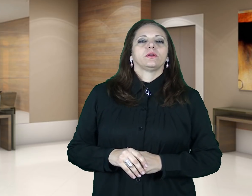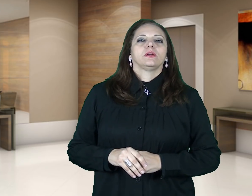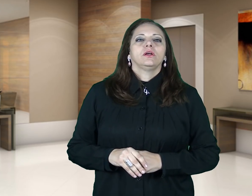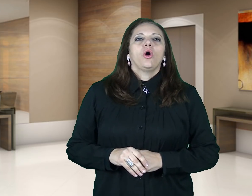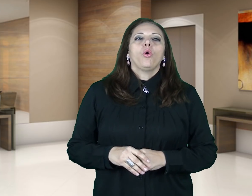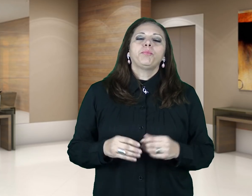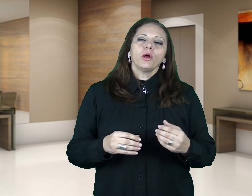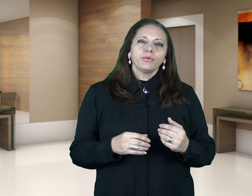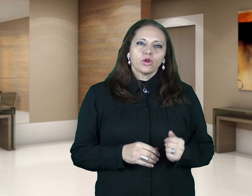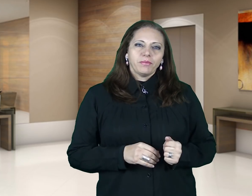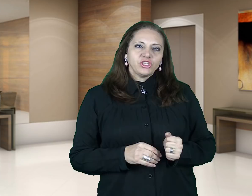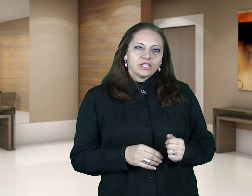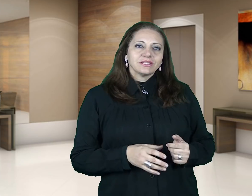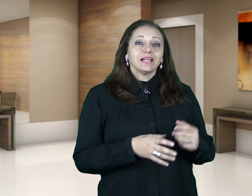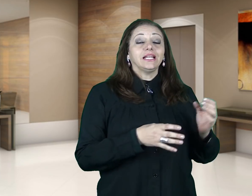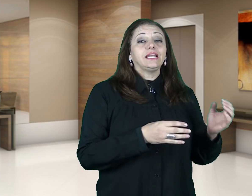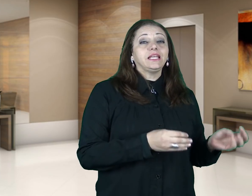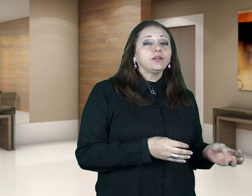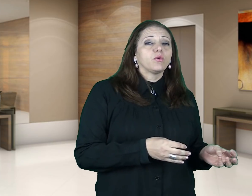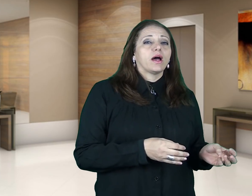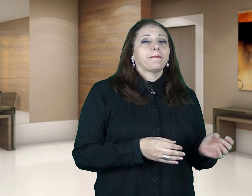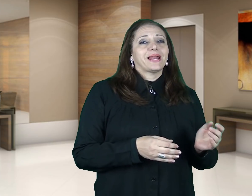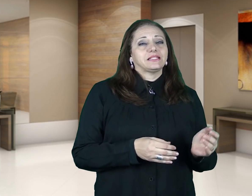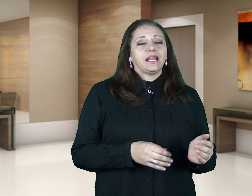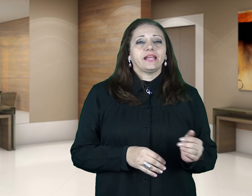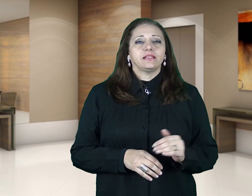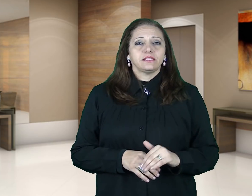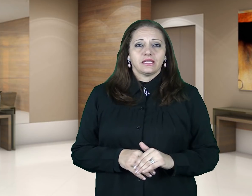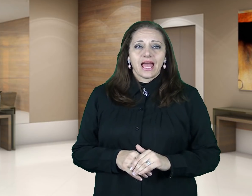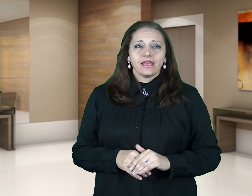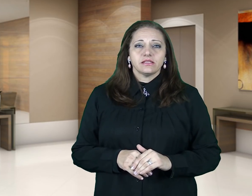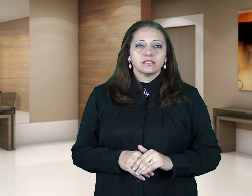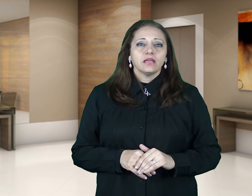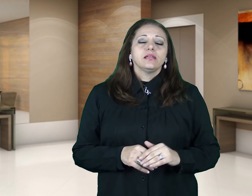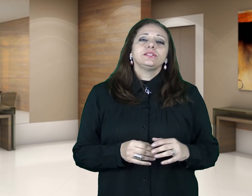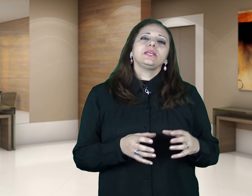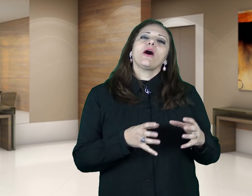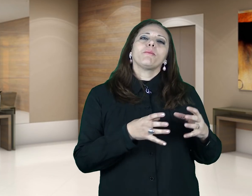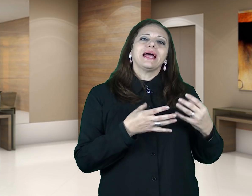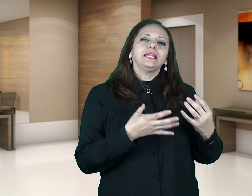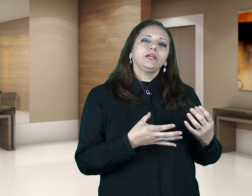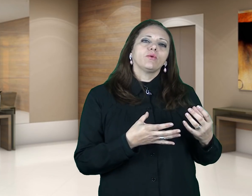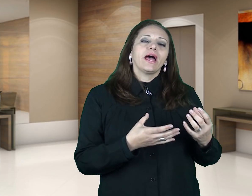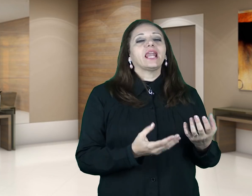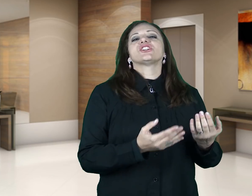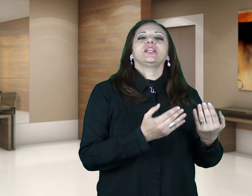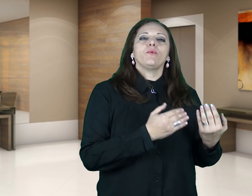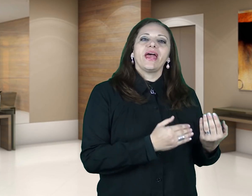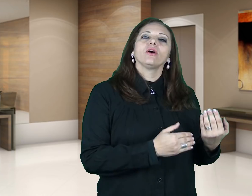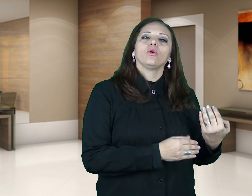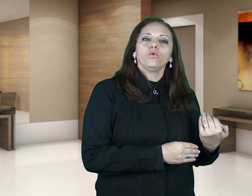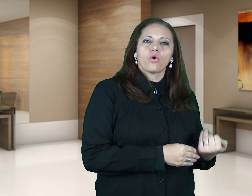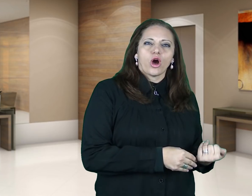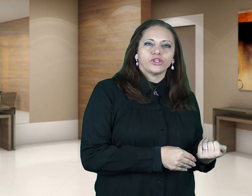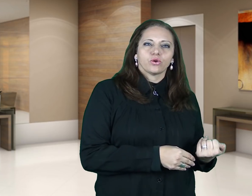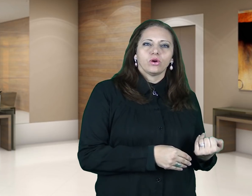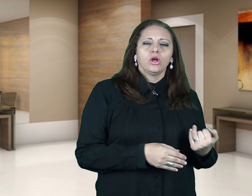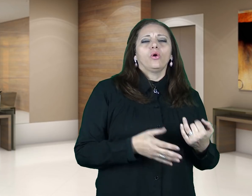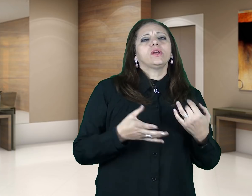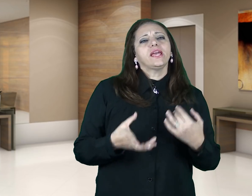não, o próprio nome diz, língua brasileira de sinais, se é uma língua, ela já não é um código. O